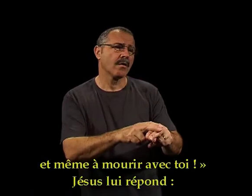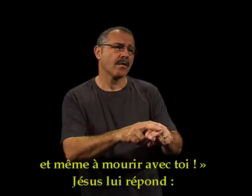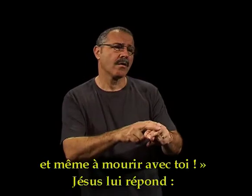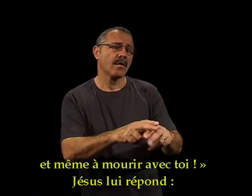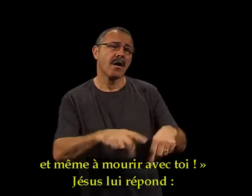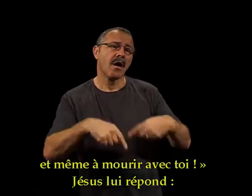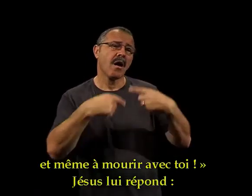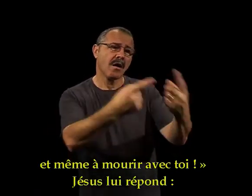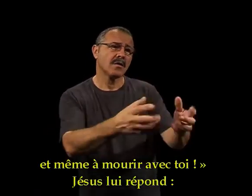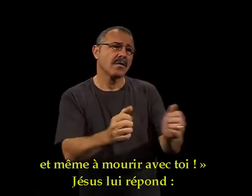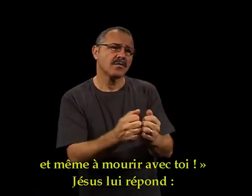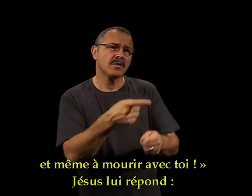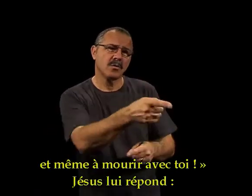mourir avec toi. »